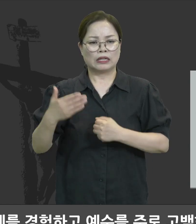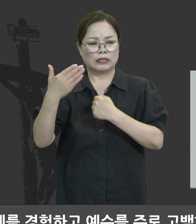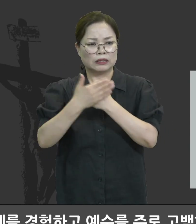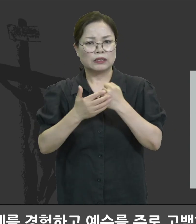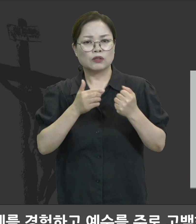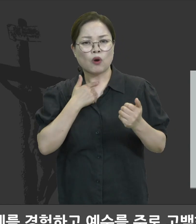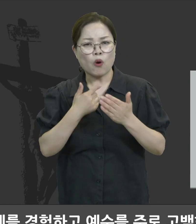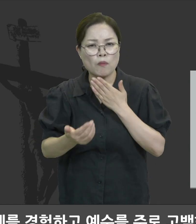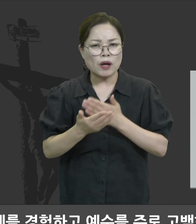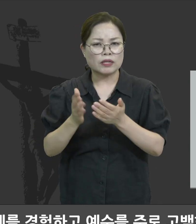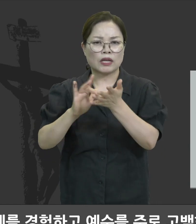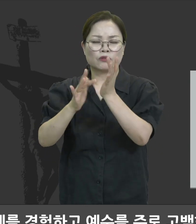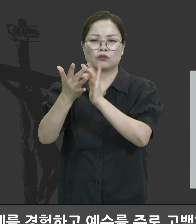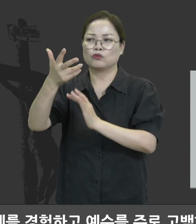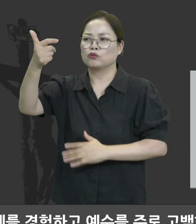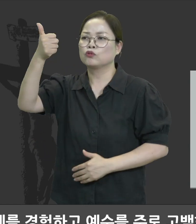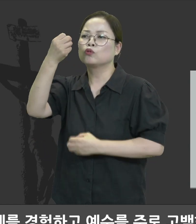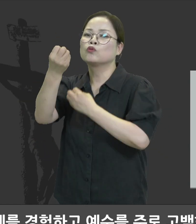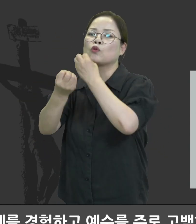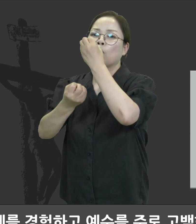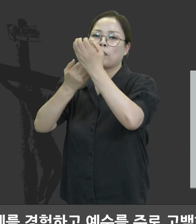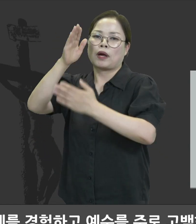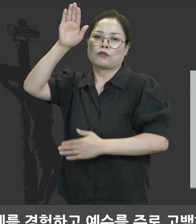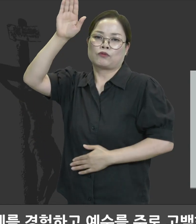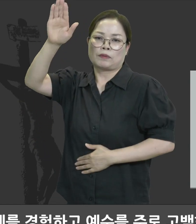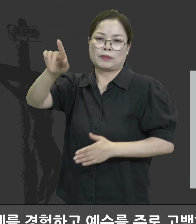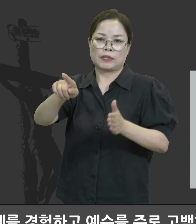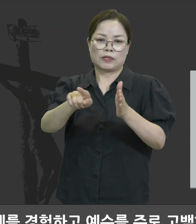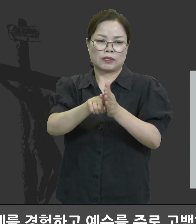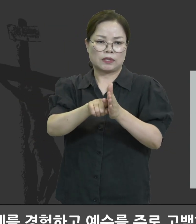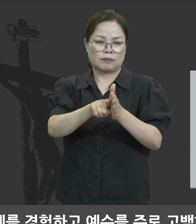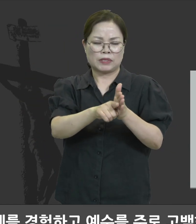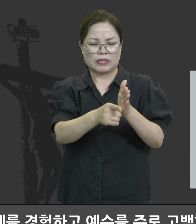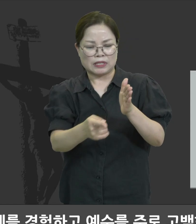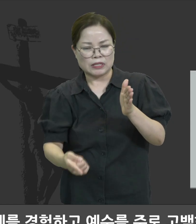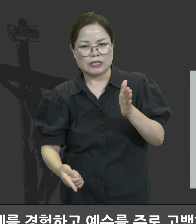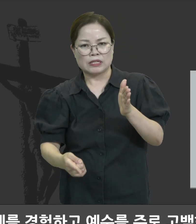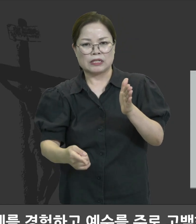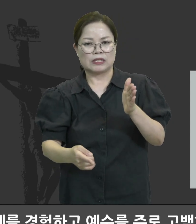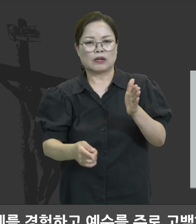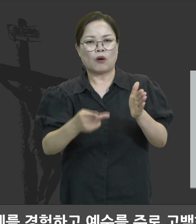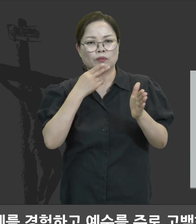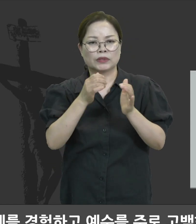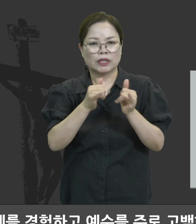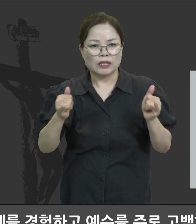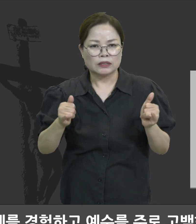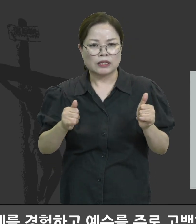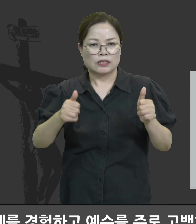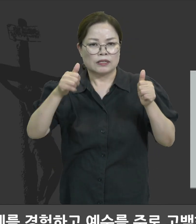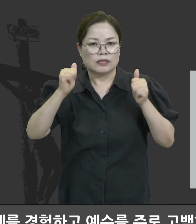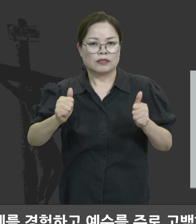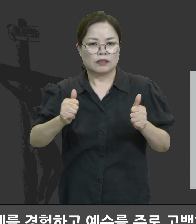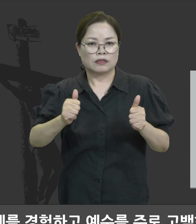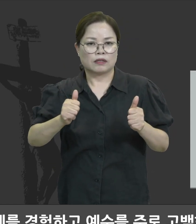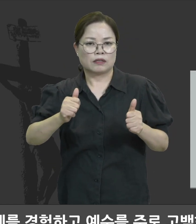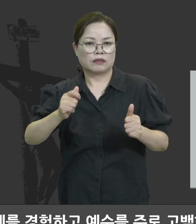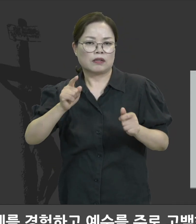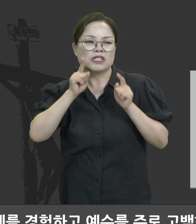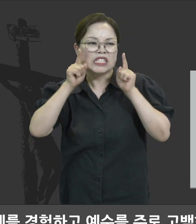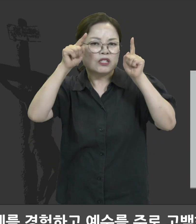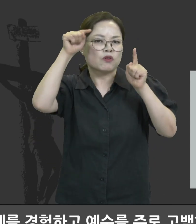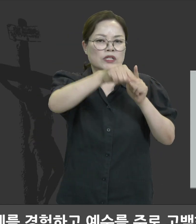은혜를 경험하고 예수를 주로 고백한 후에 믿음을 떠난 자에게는 심판과 맹렬한 불이 있을